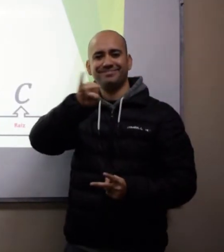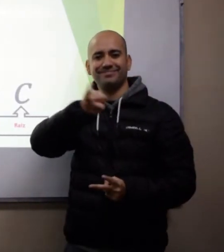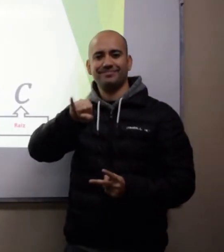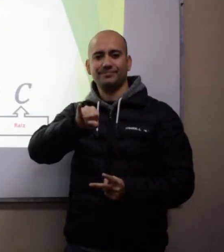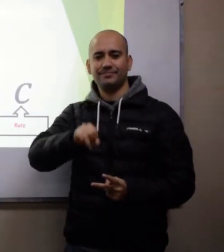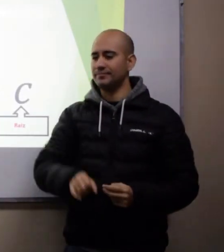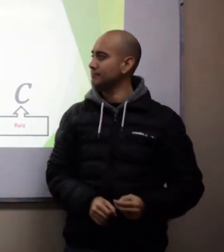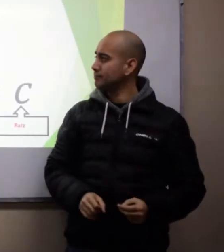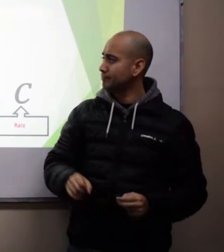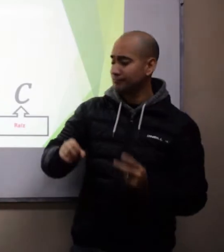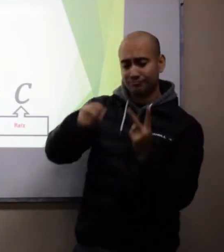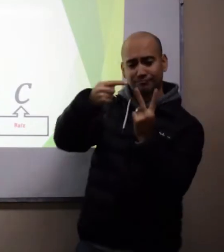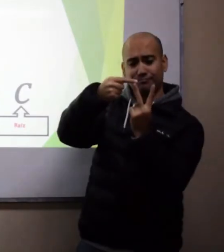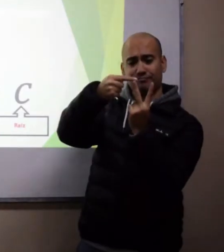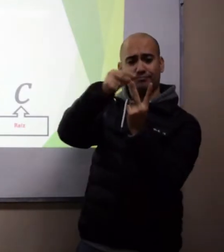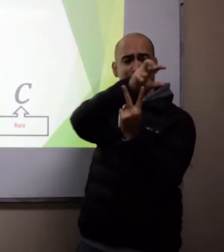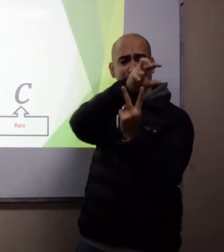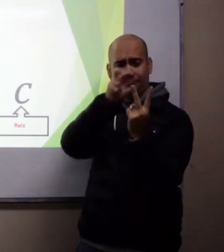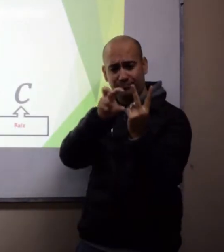Partes de una raíz.